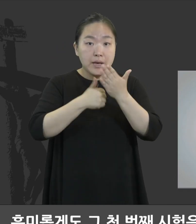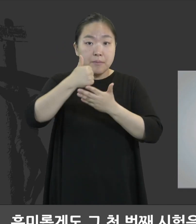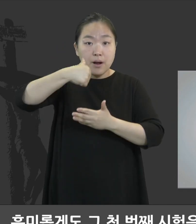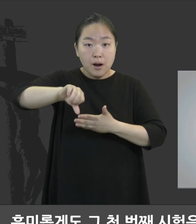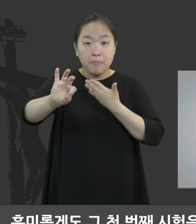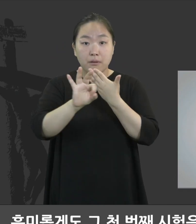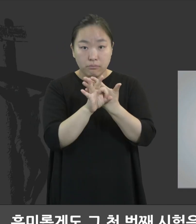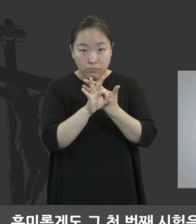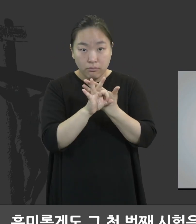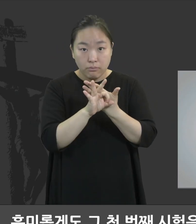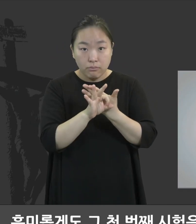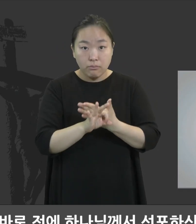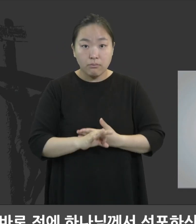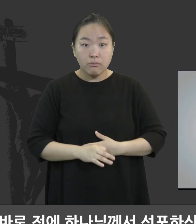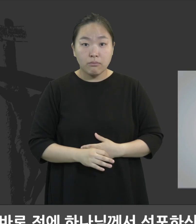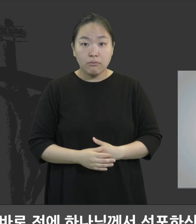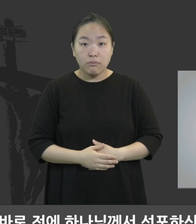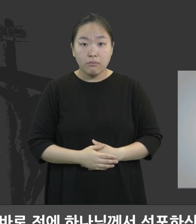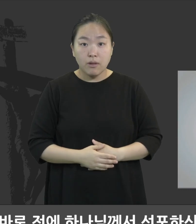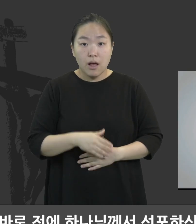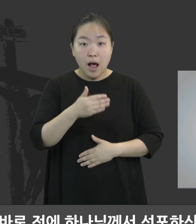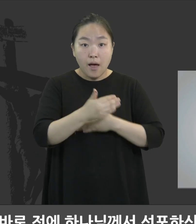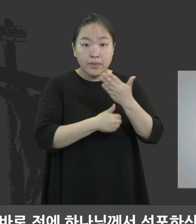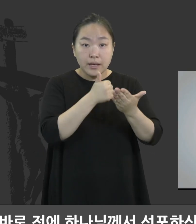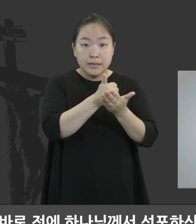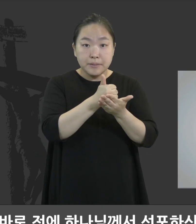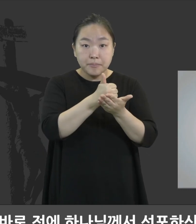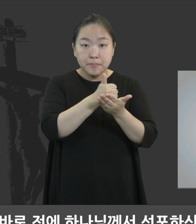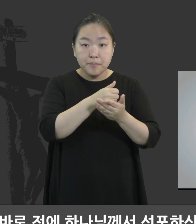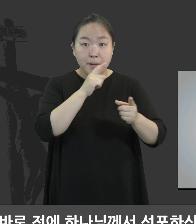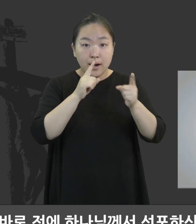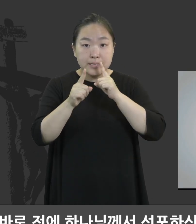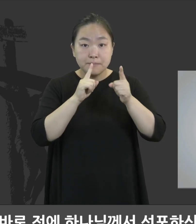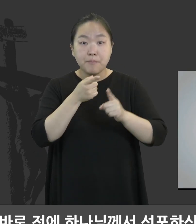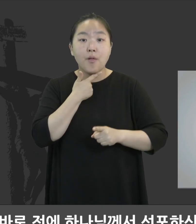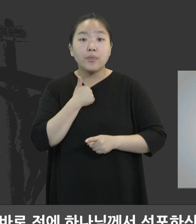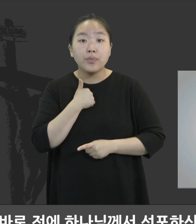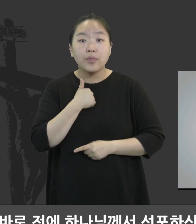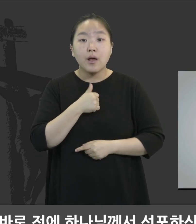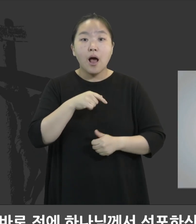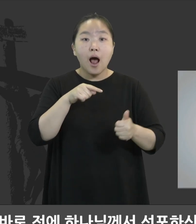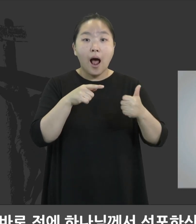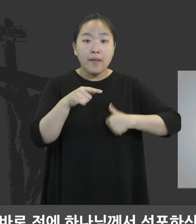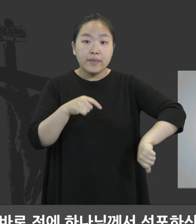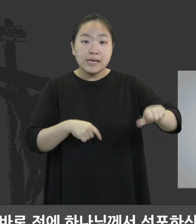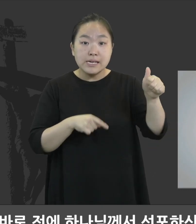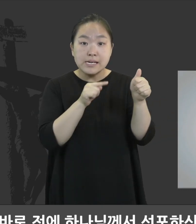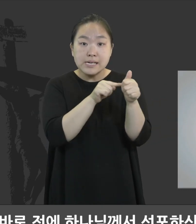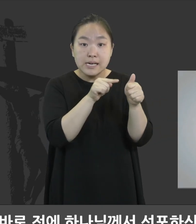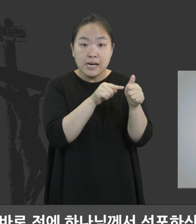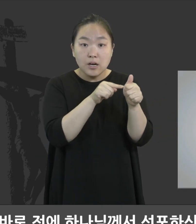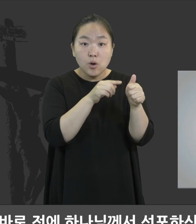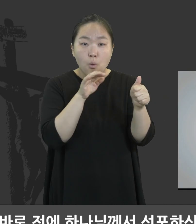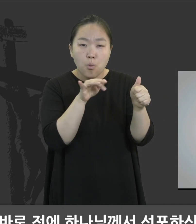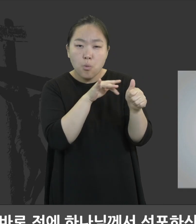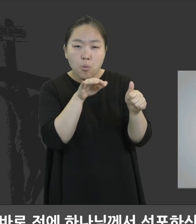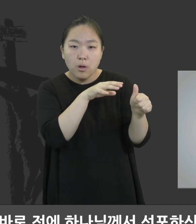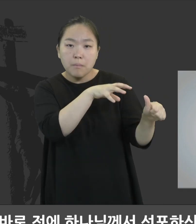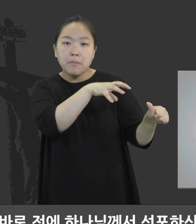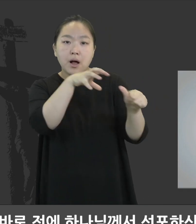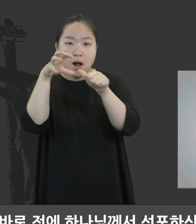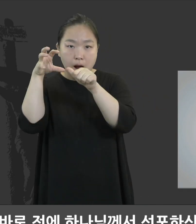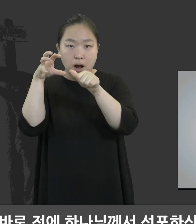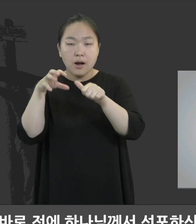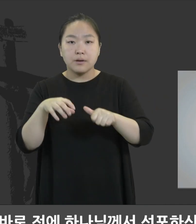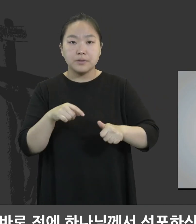만일 하나님의 아들이거든. 바로 전에 하나님께서 선포하신 예수님의 아들 되심을